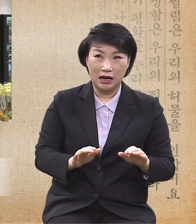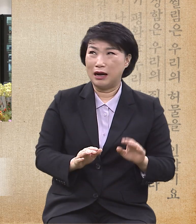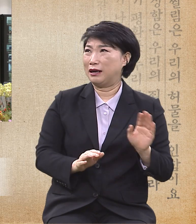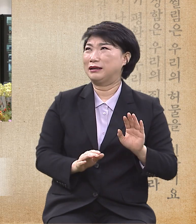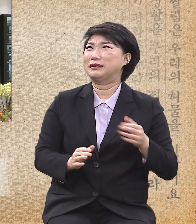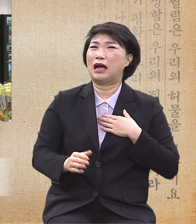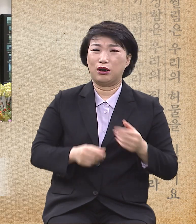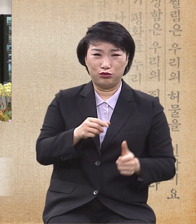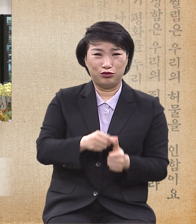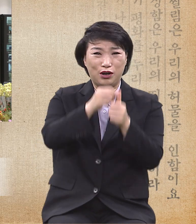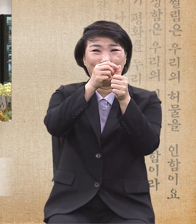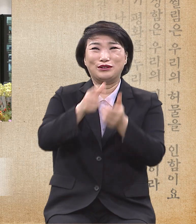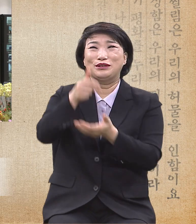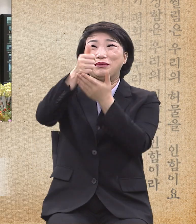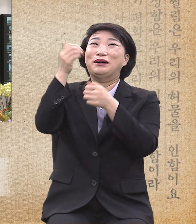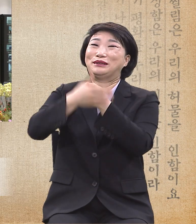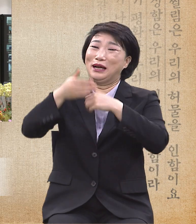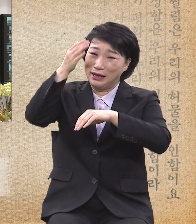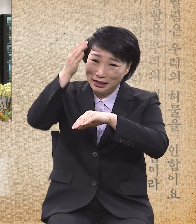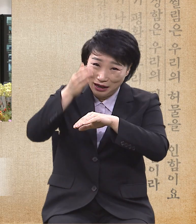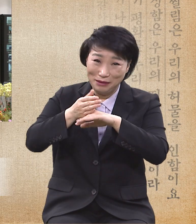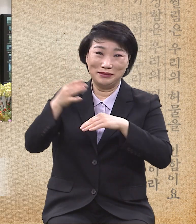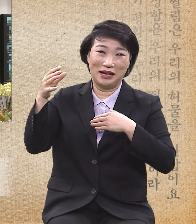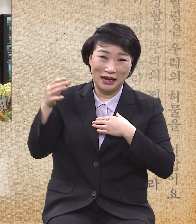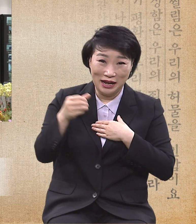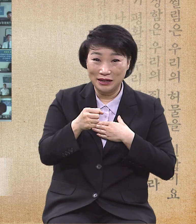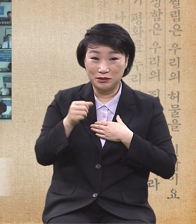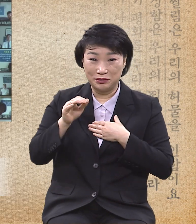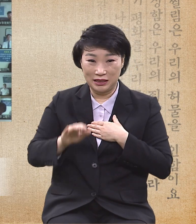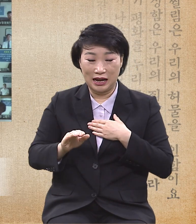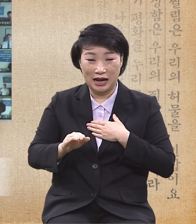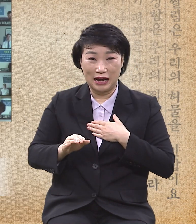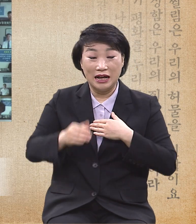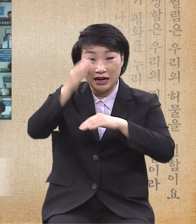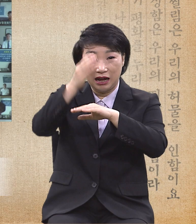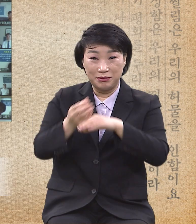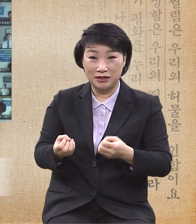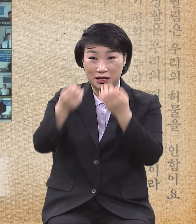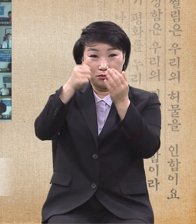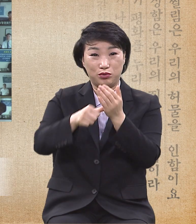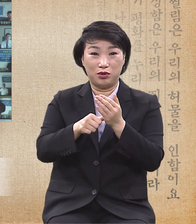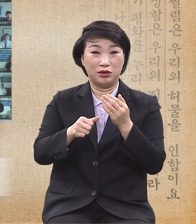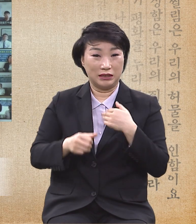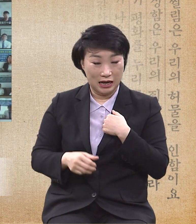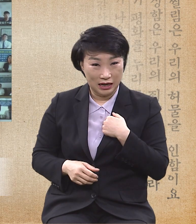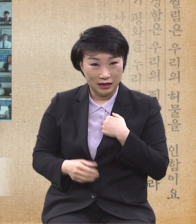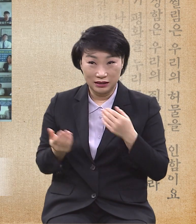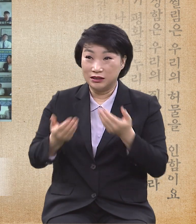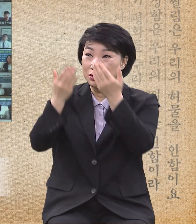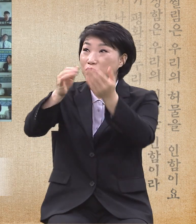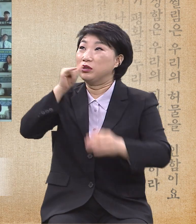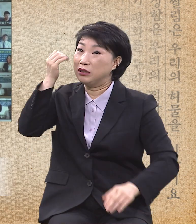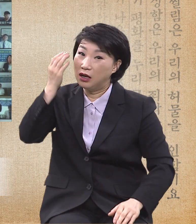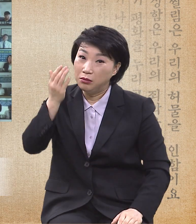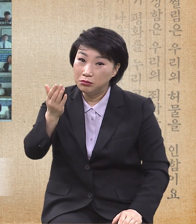나를 구원하신 주님 은혜 감사함으로 감사의 제물로 드리느냐.